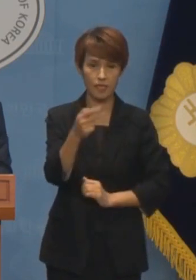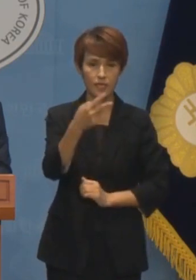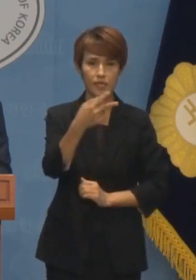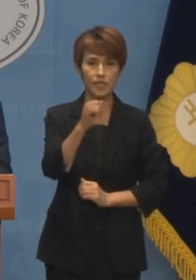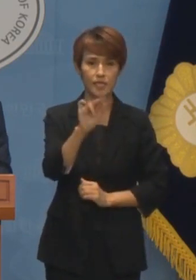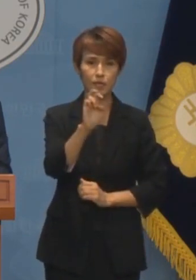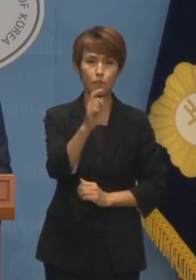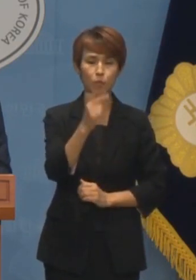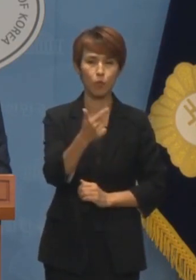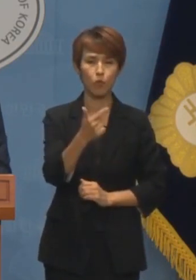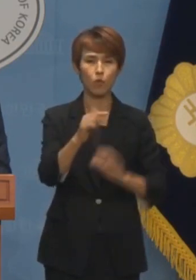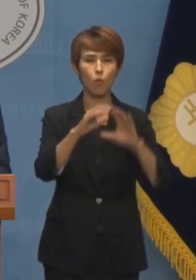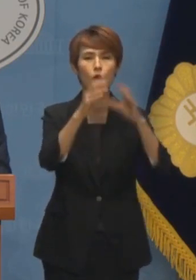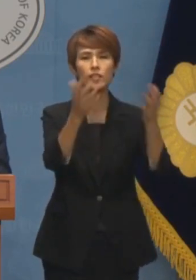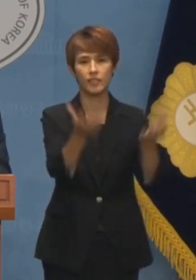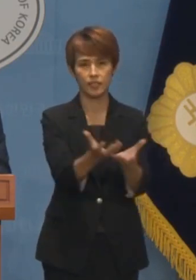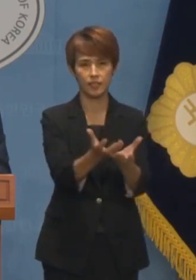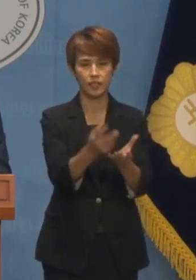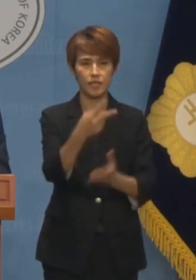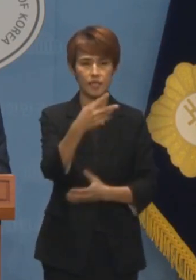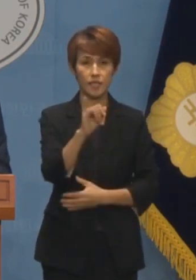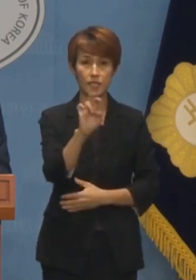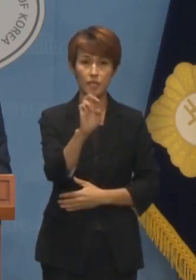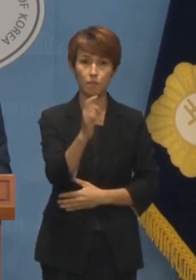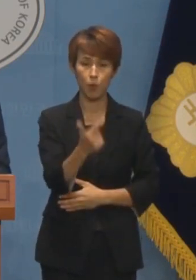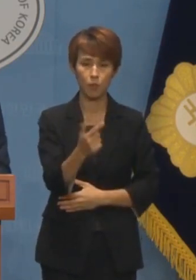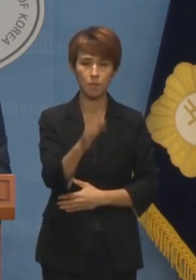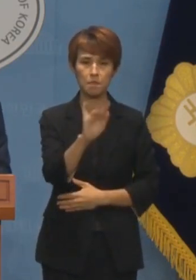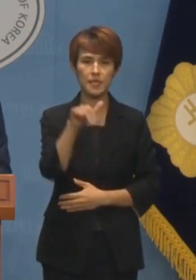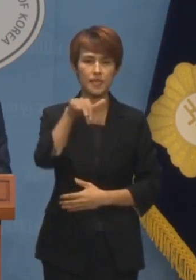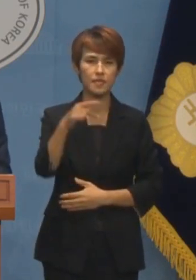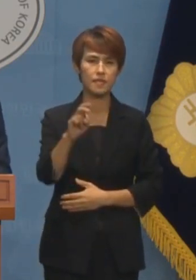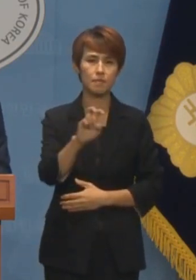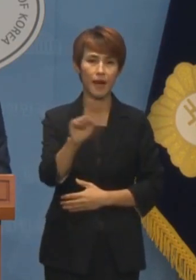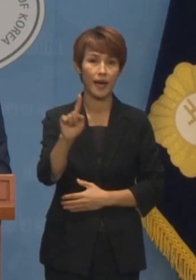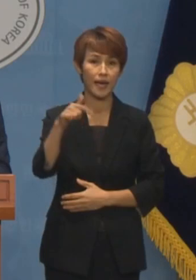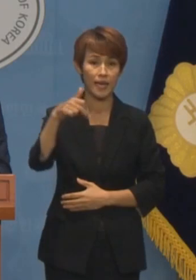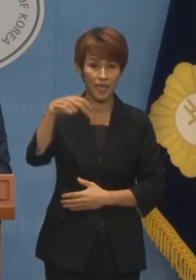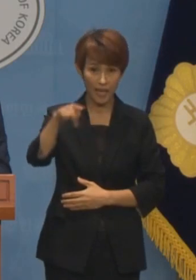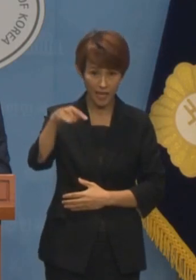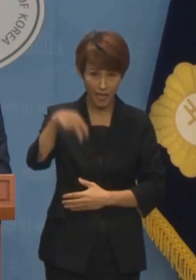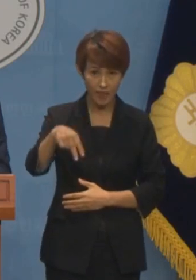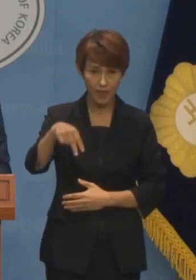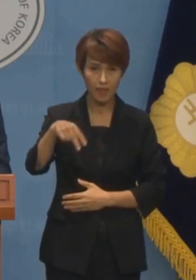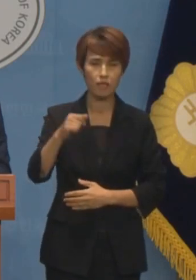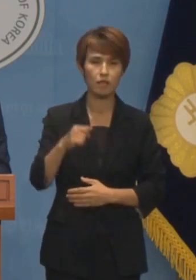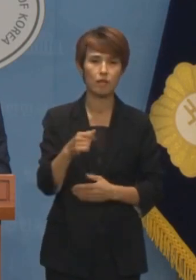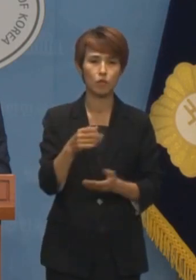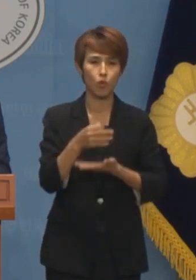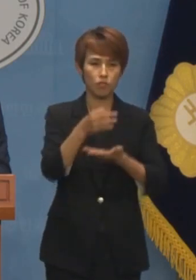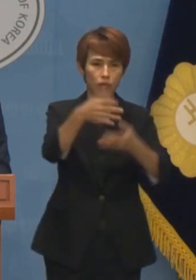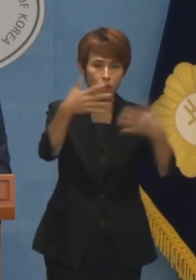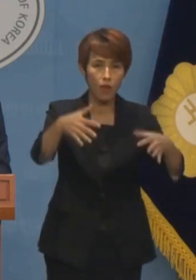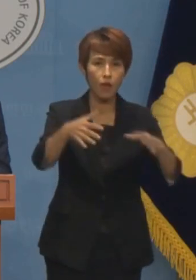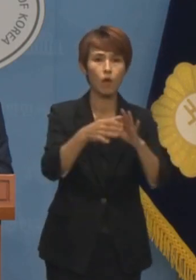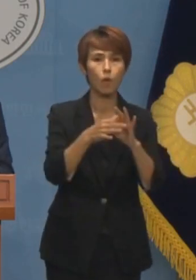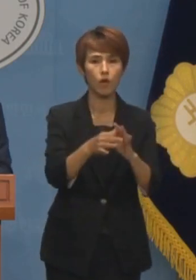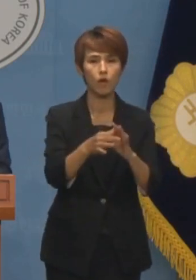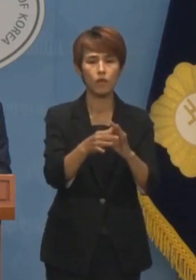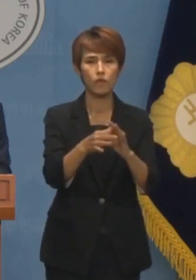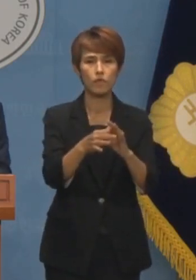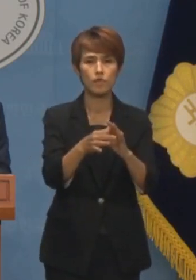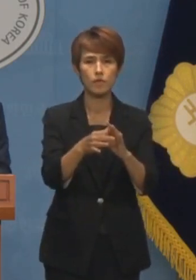티몬월드, 현 티몬 비즈마켓, 미정산 사태 관련 디지털 가전 피해 업체와 긴급